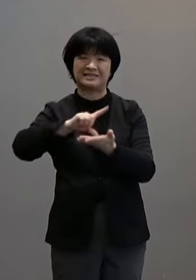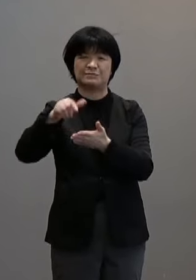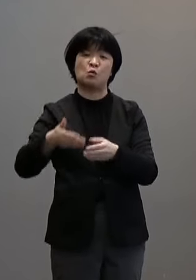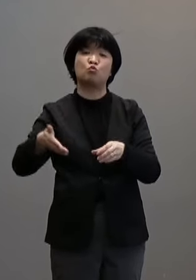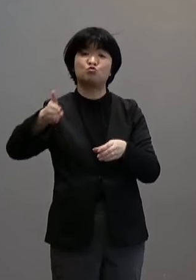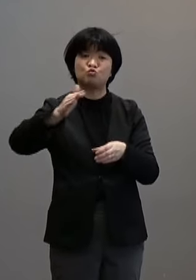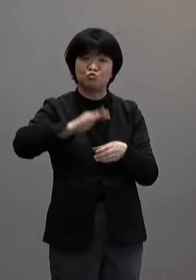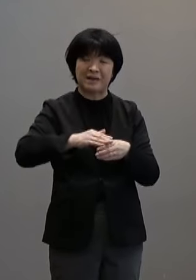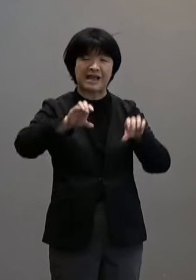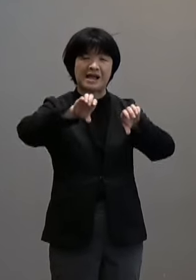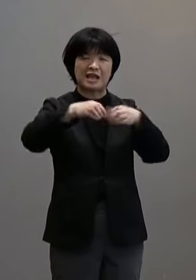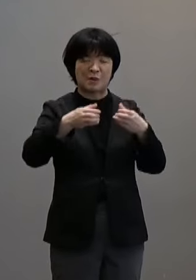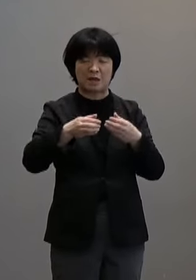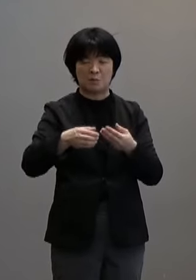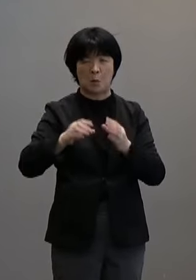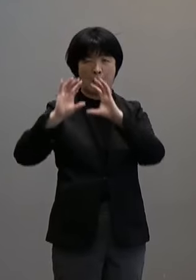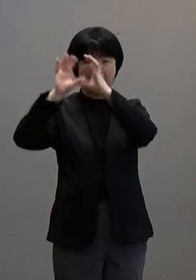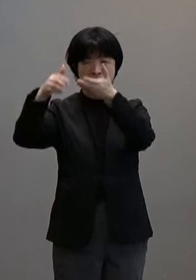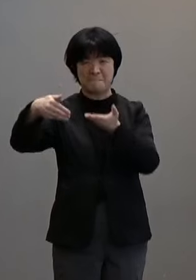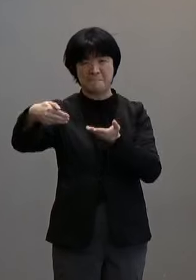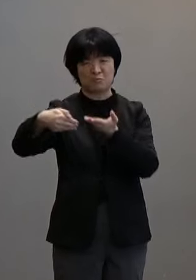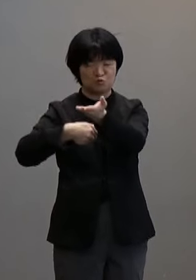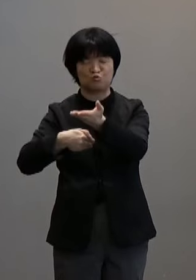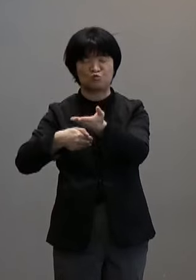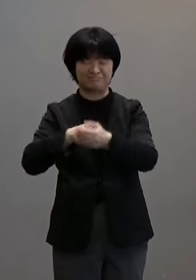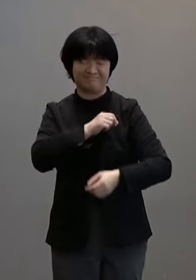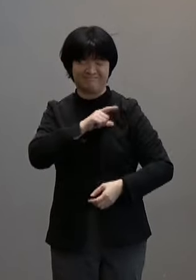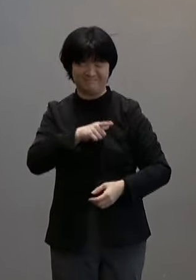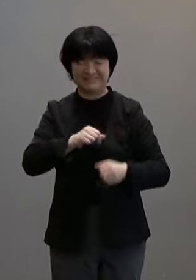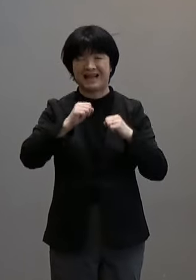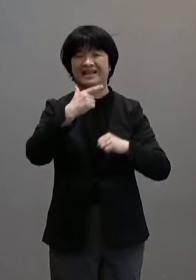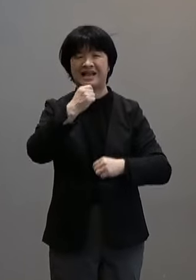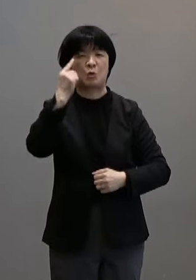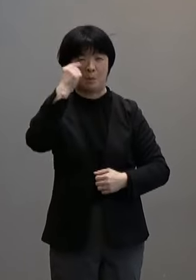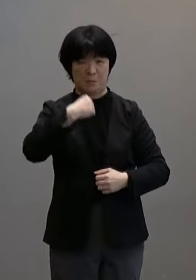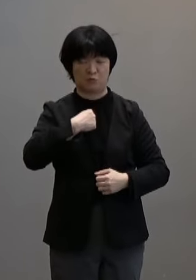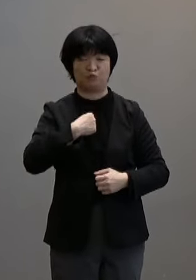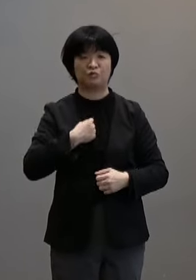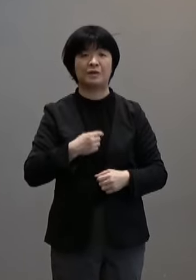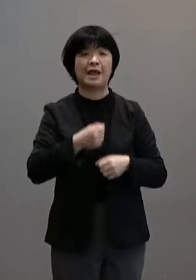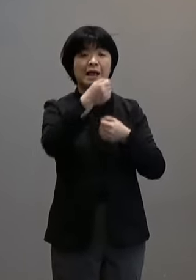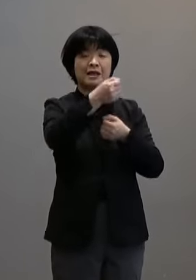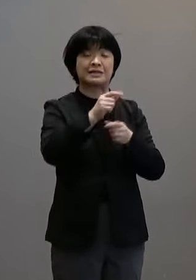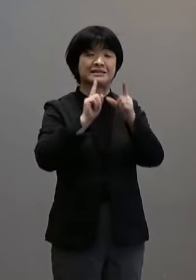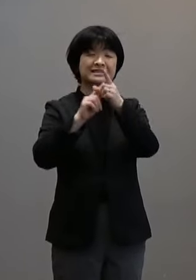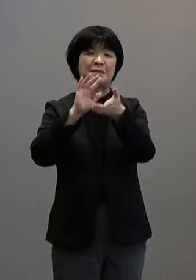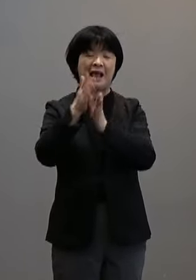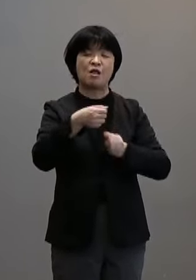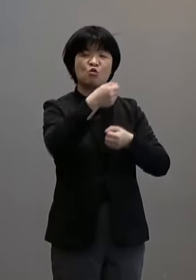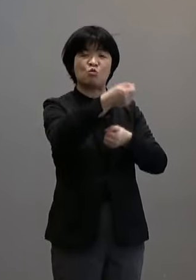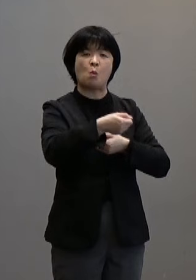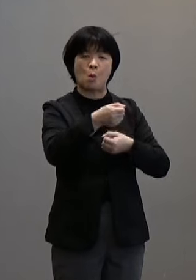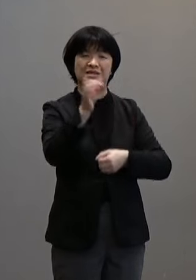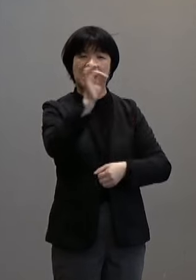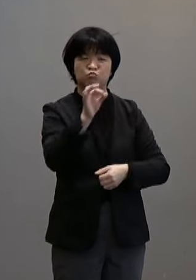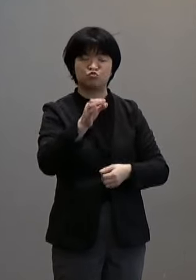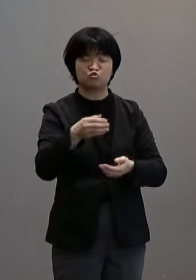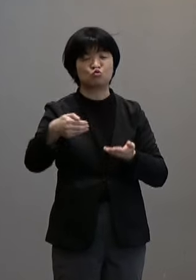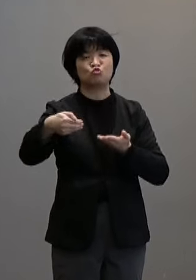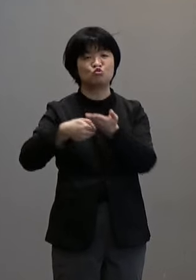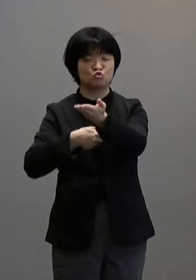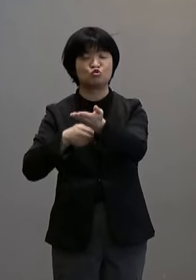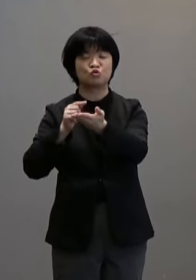々としてはこのさつまいもの海外輸出を積極的に行っていきたいというふうに考えています。で、県産の農林水産物の輸出についてもですね、